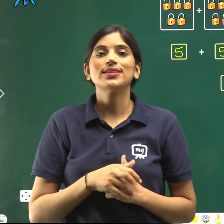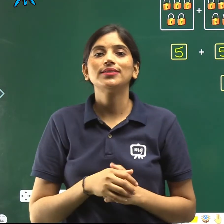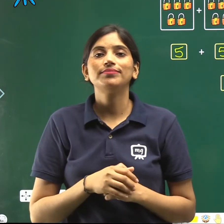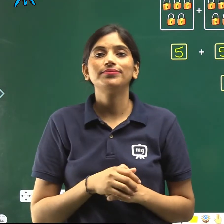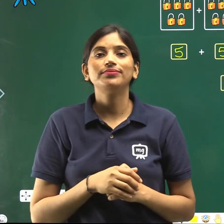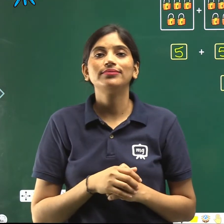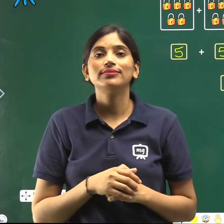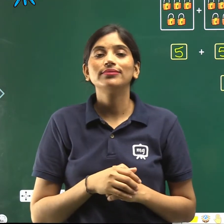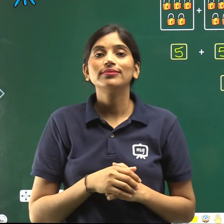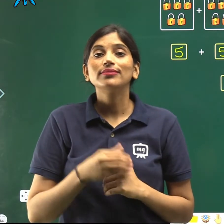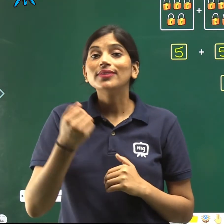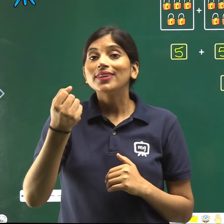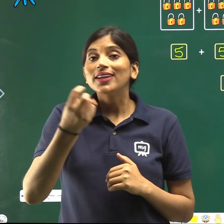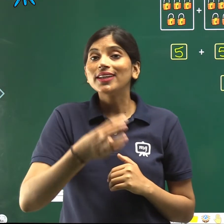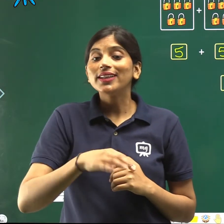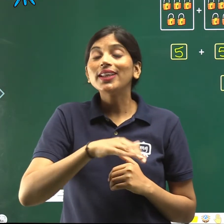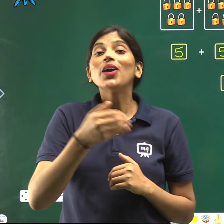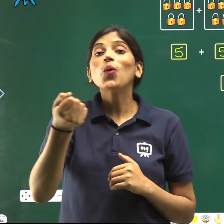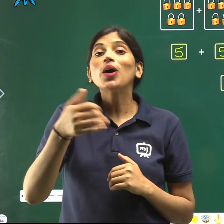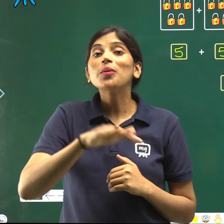5। कितने हो गए बच्चों?